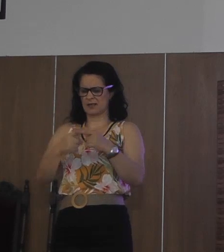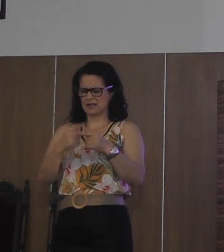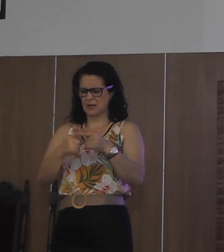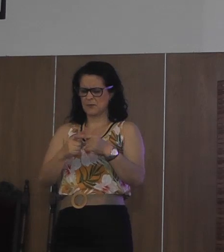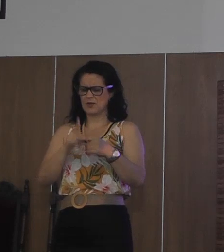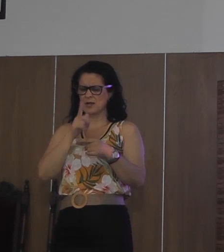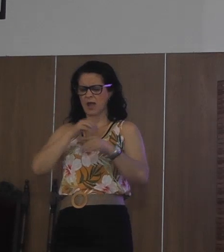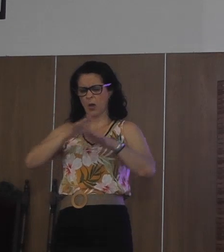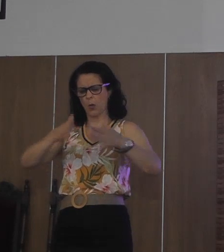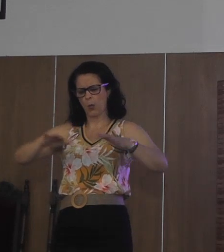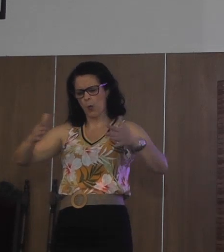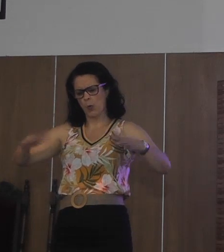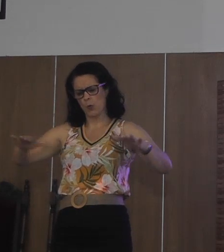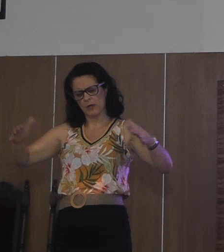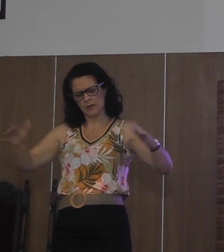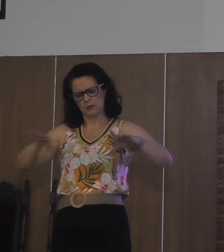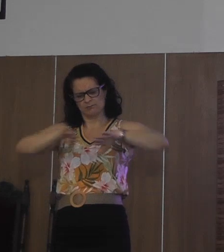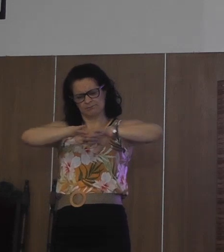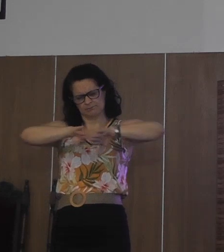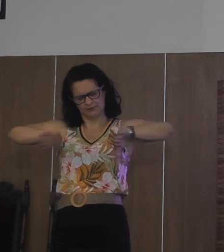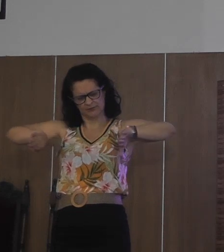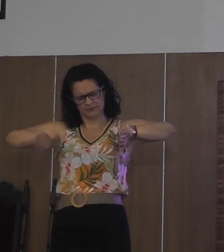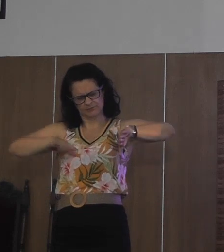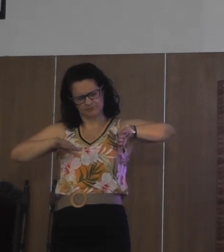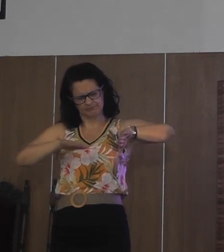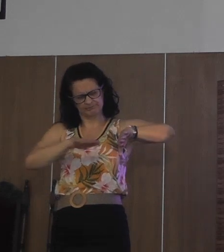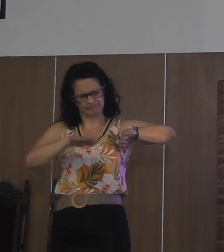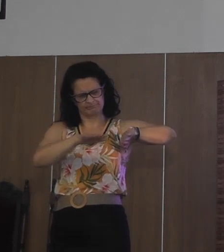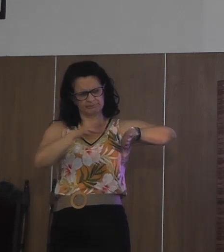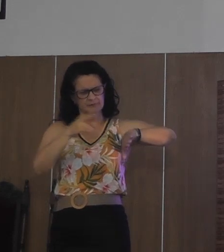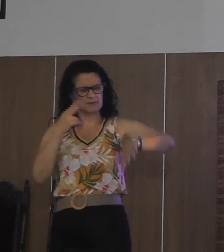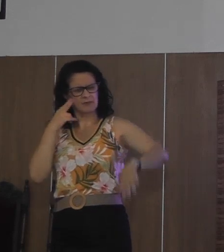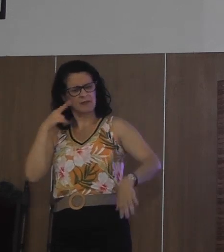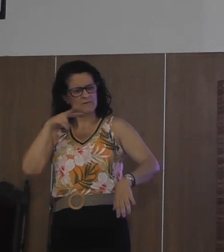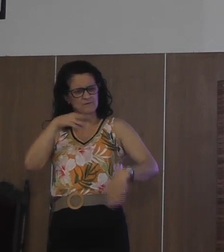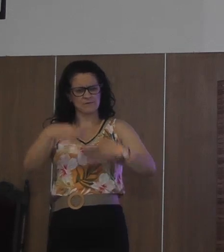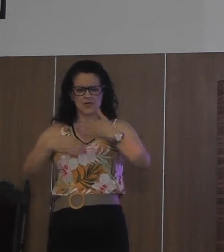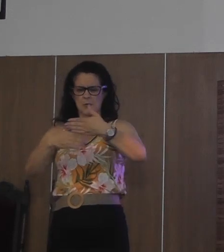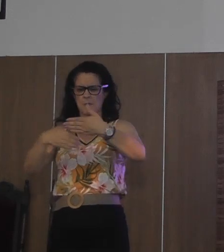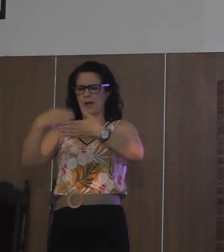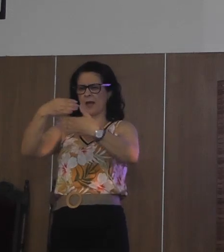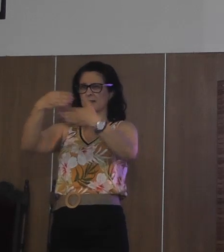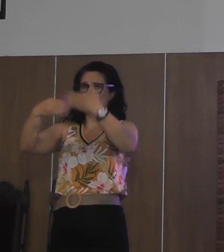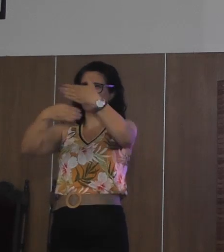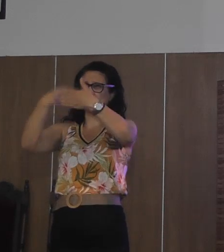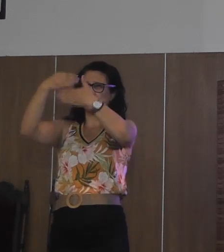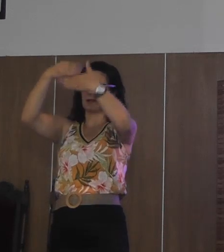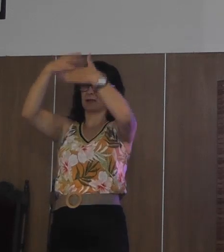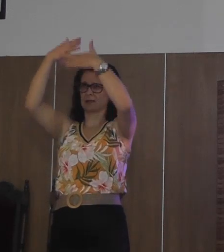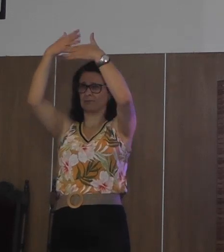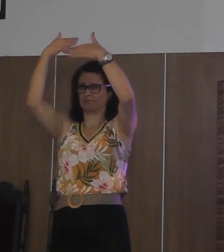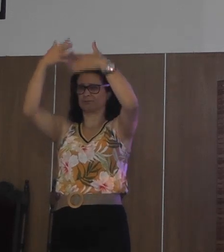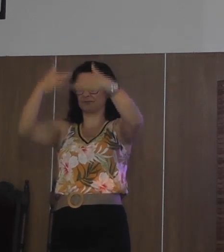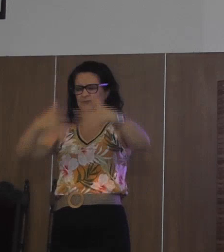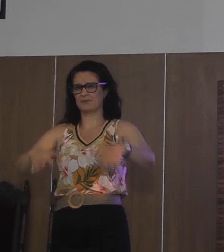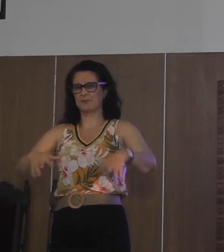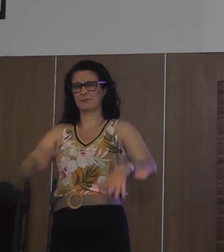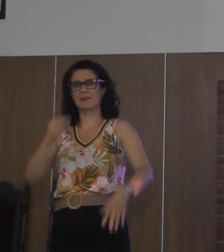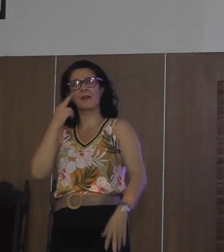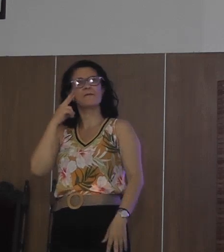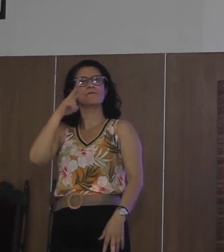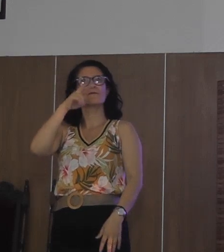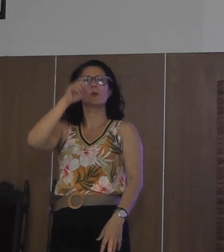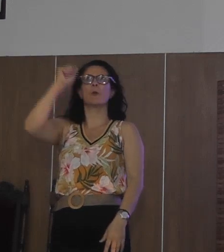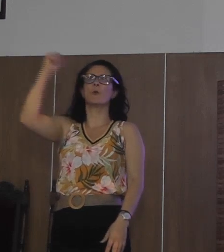Jordão, viu as muralhas de Jericó serem colocadas abaixo, viu o sol